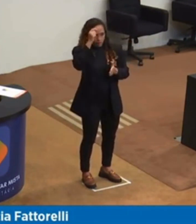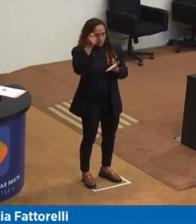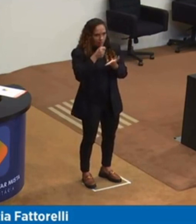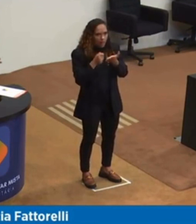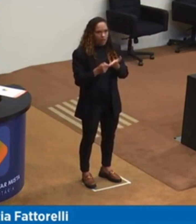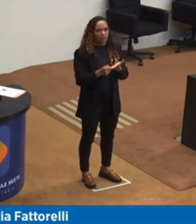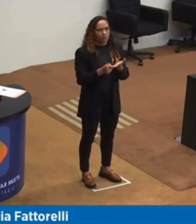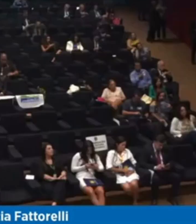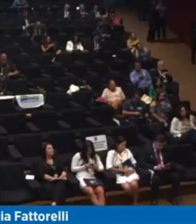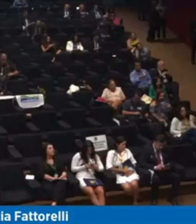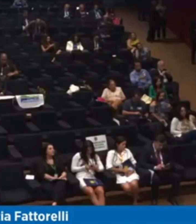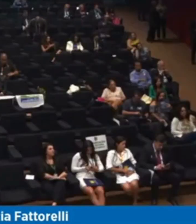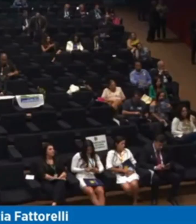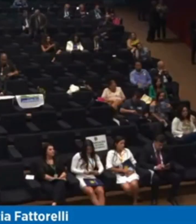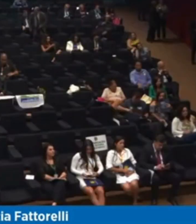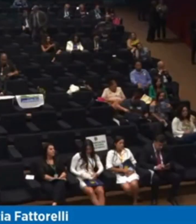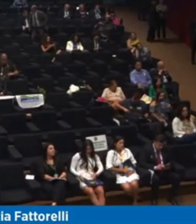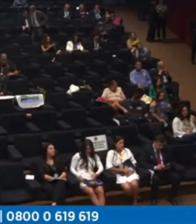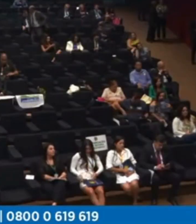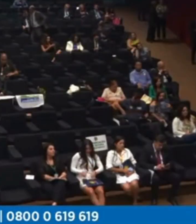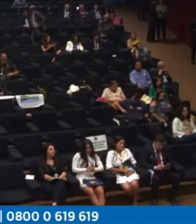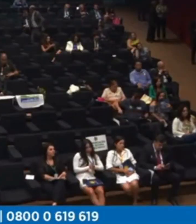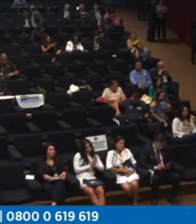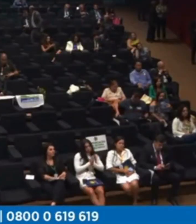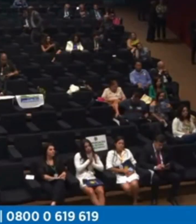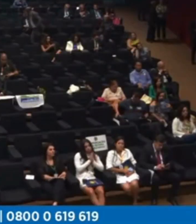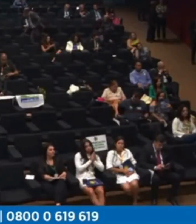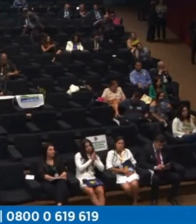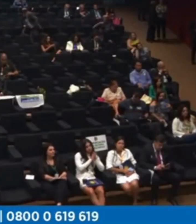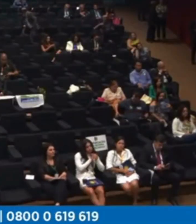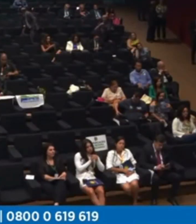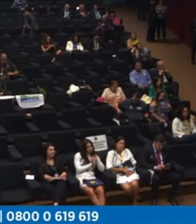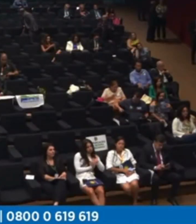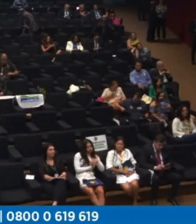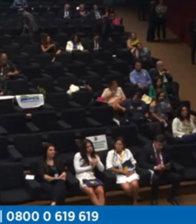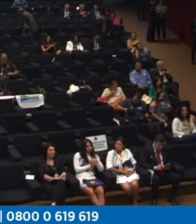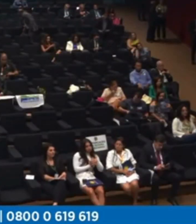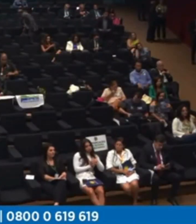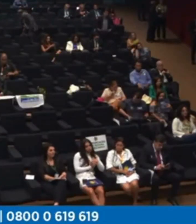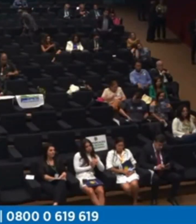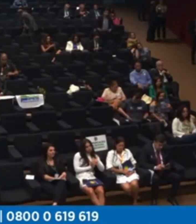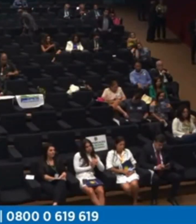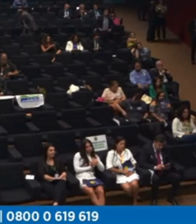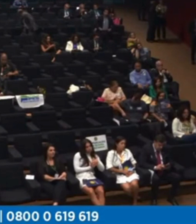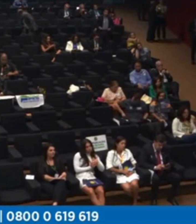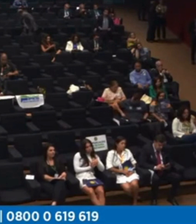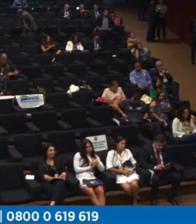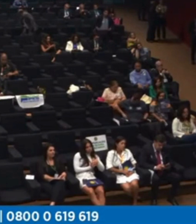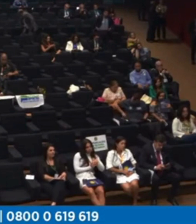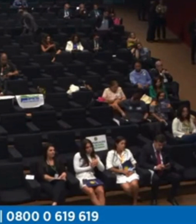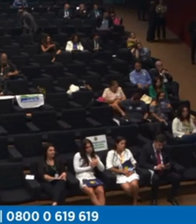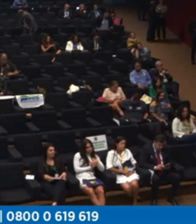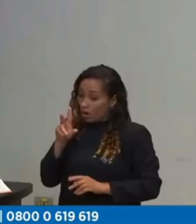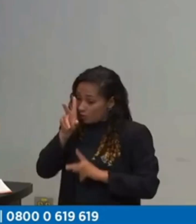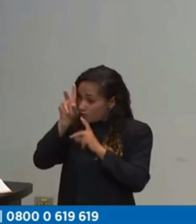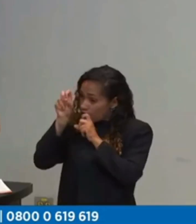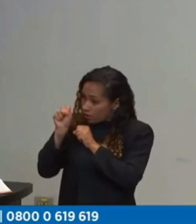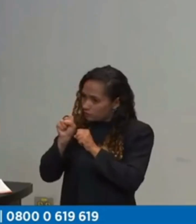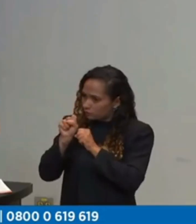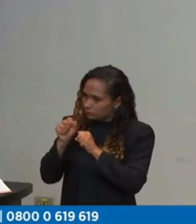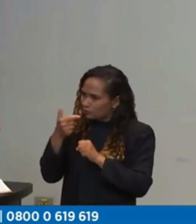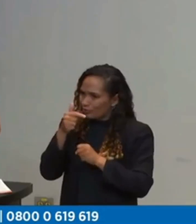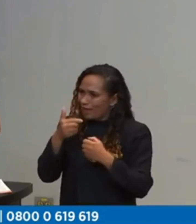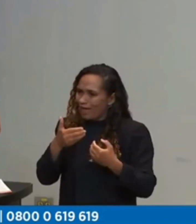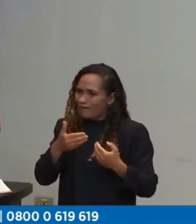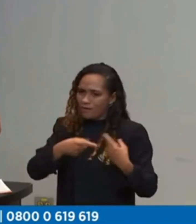O relator na Câmara, quando ele apresentou o relatório, com modificações profundas, não